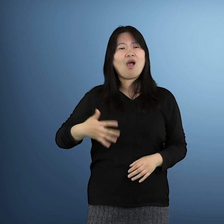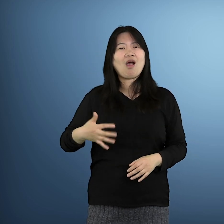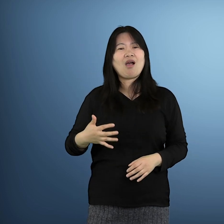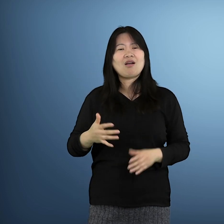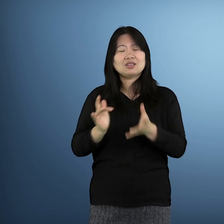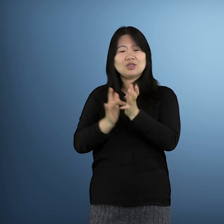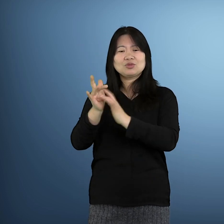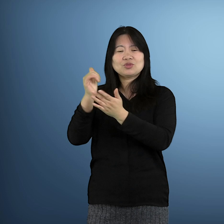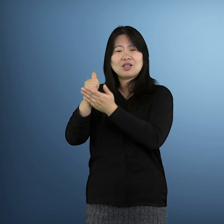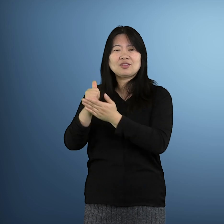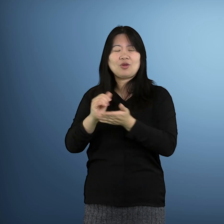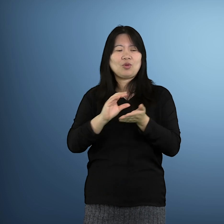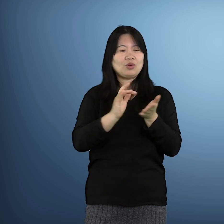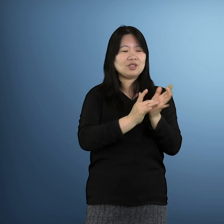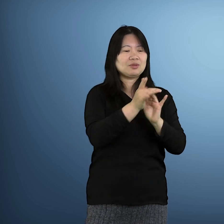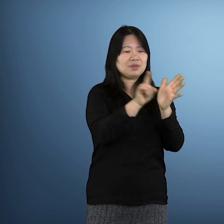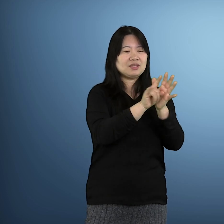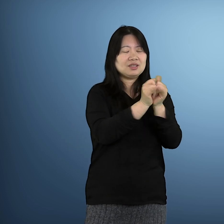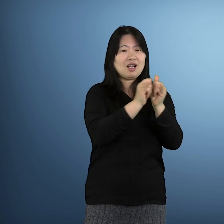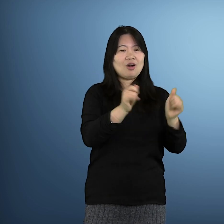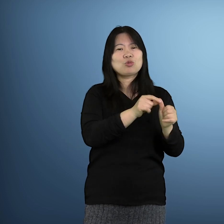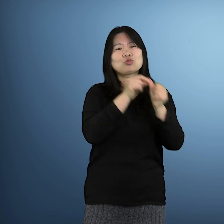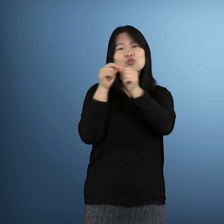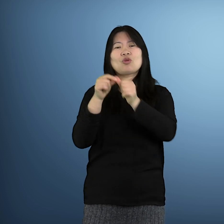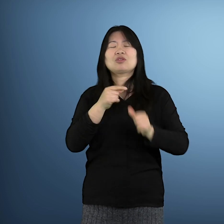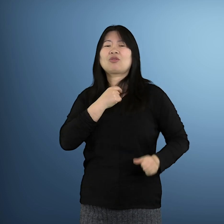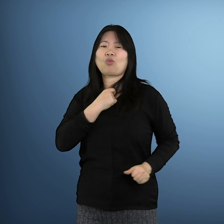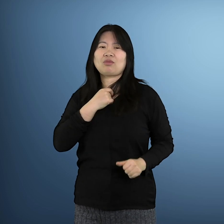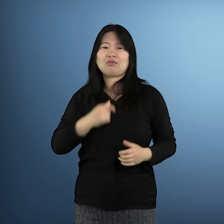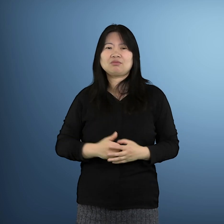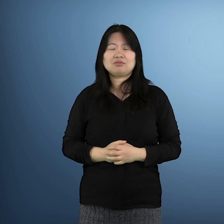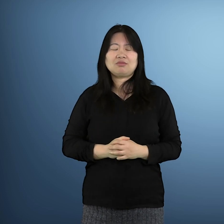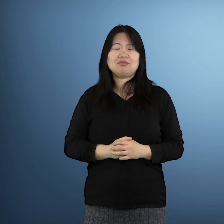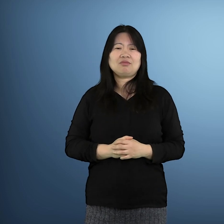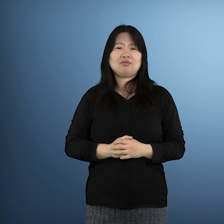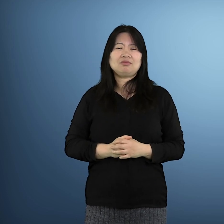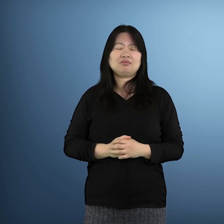예수께서 그리스도인들을 구원하시기를 원하신다.